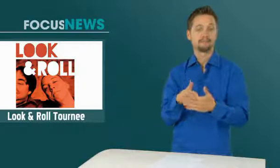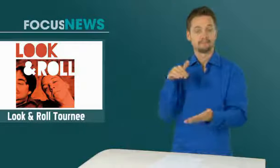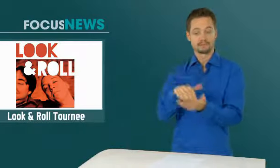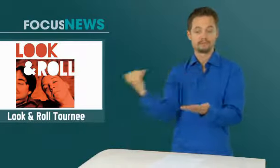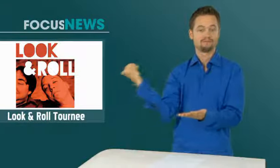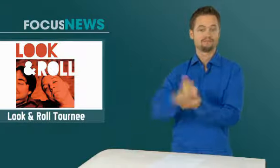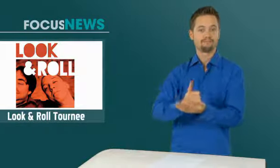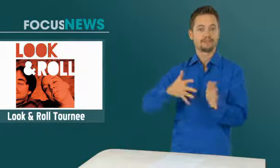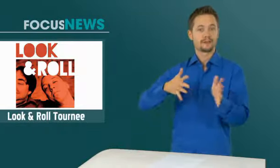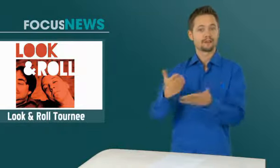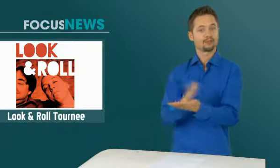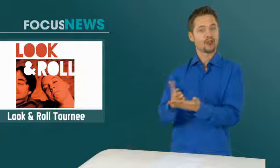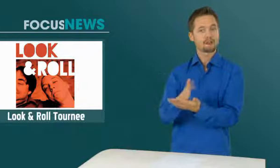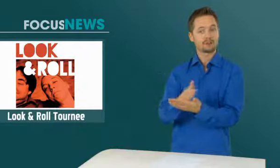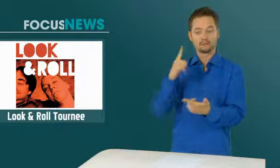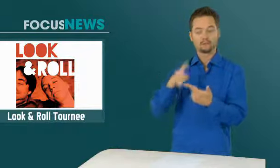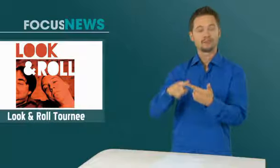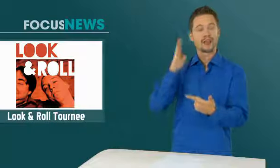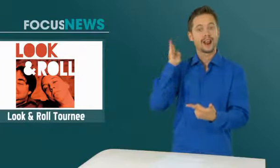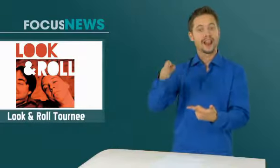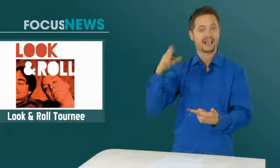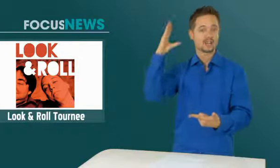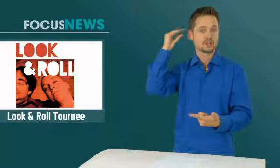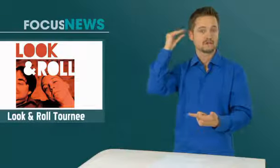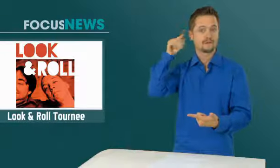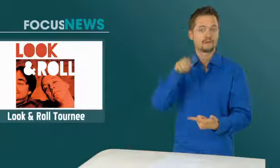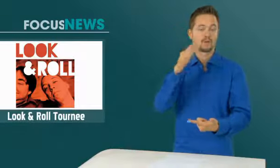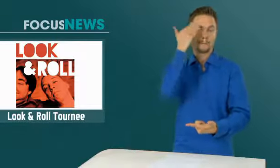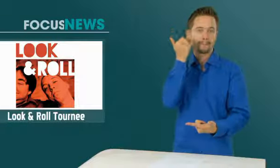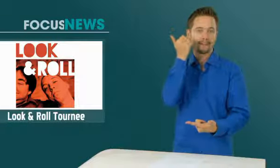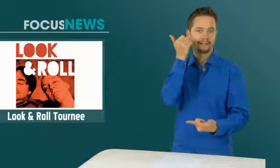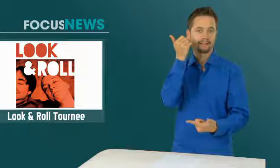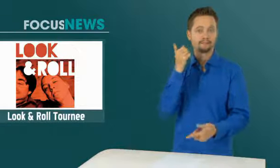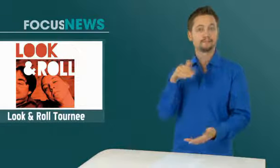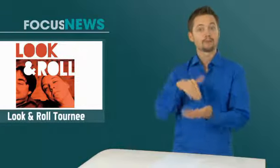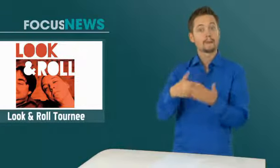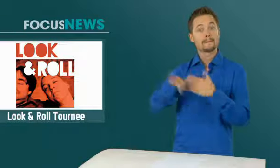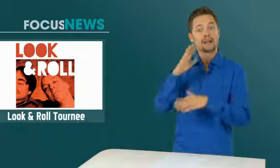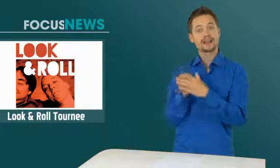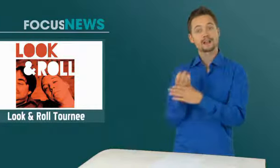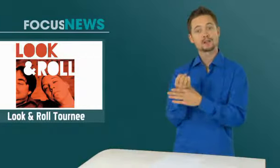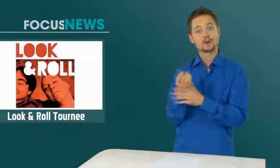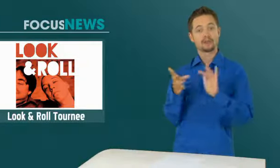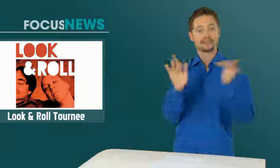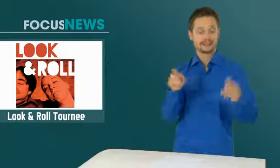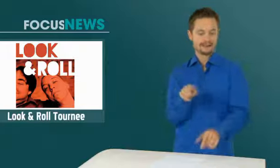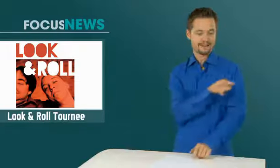und live audiodeskription für blinde sind organisiert für genauere informationen folgen sie bitte dem untenstehenden